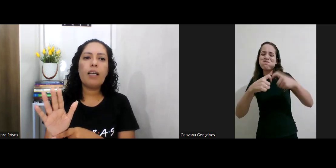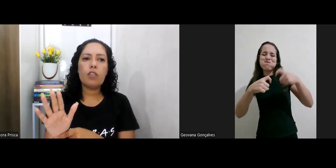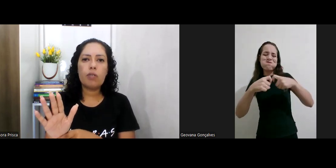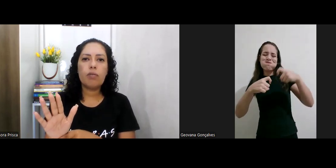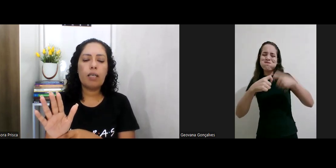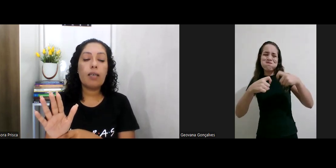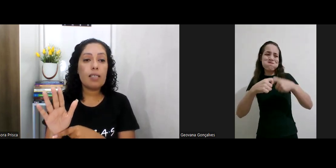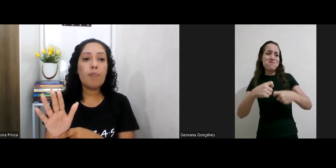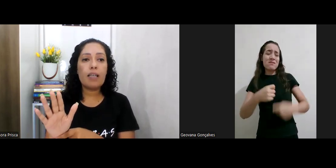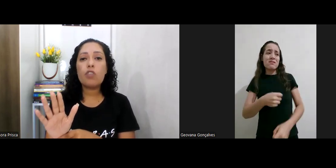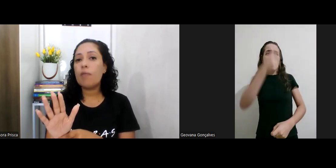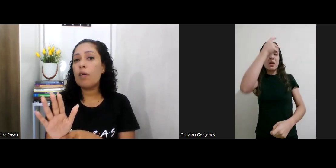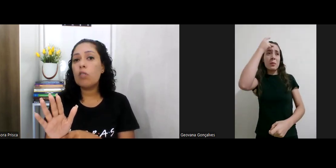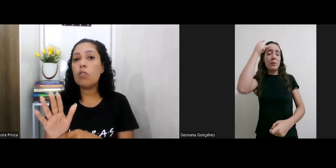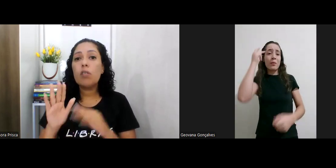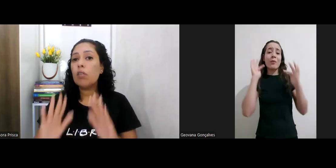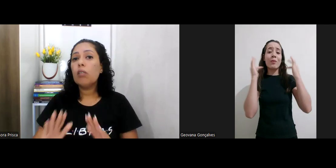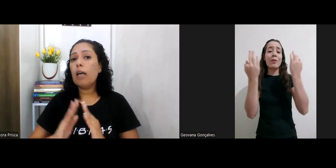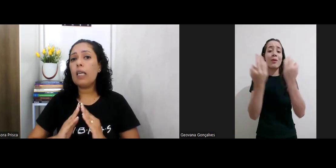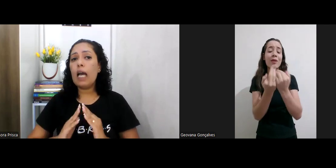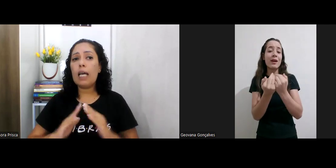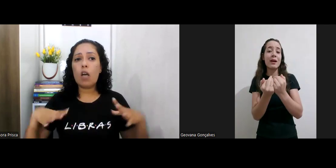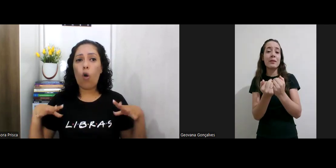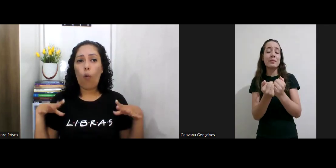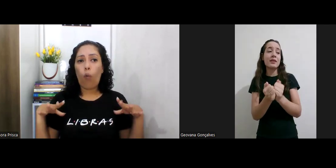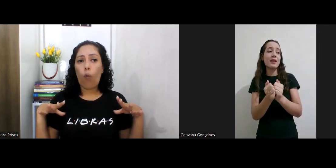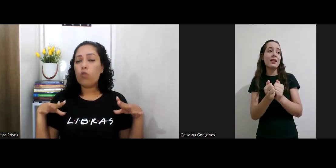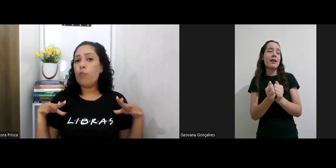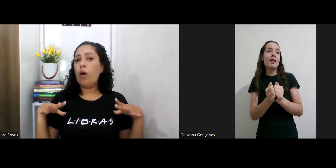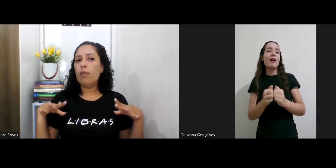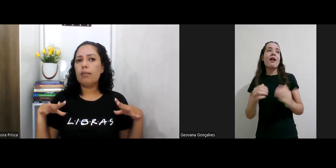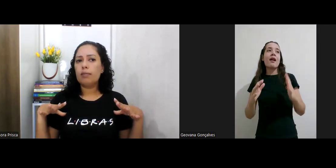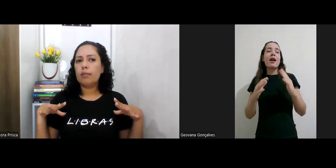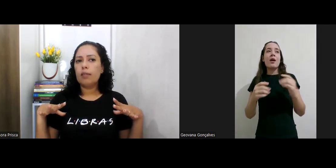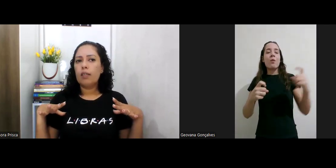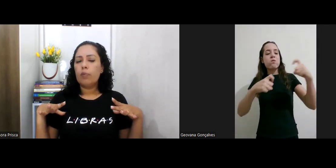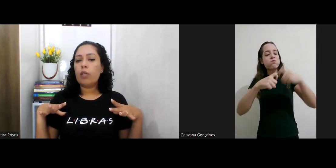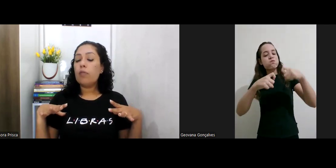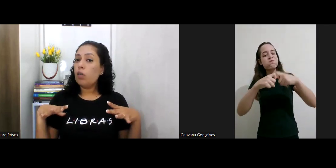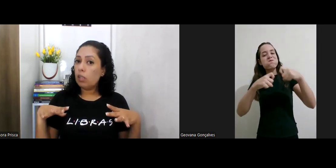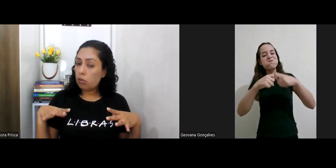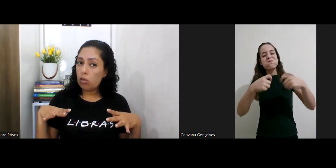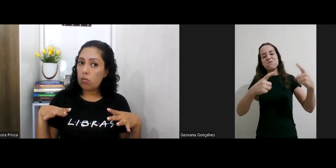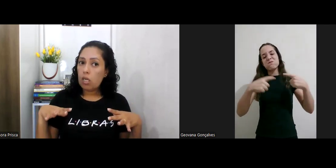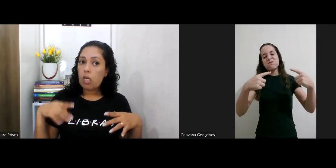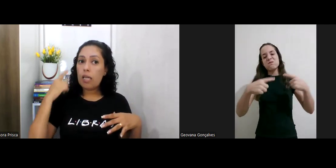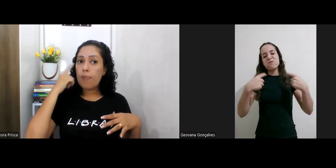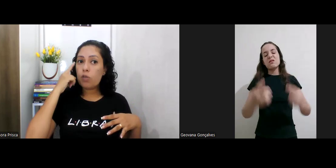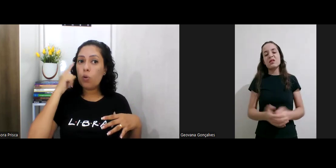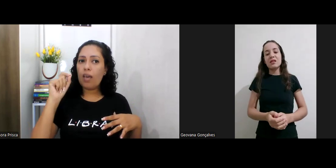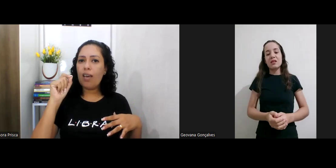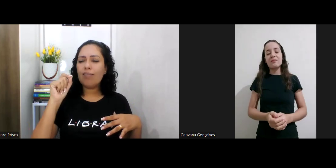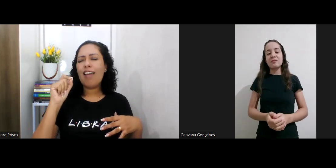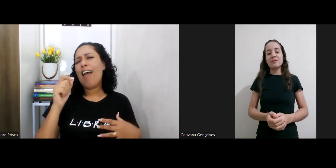por um parente. E esse parente estava onde? Estava em casa, ó, de boa. Porque ele violentou e